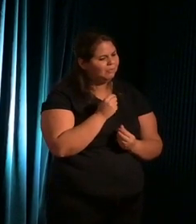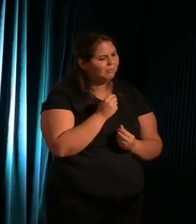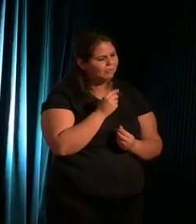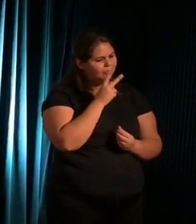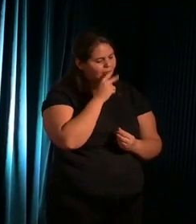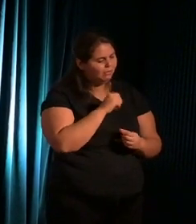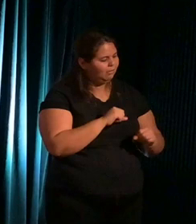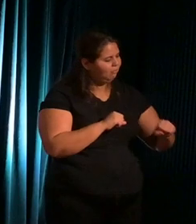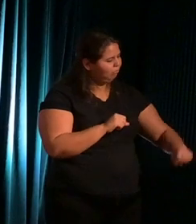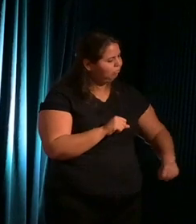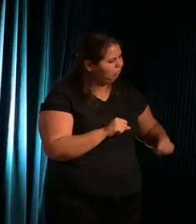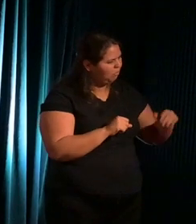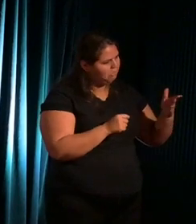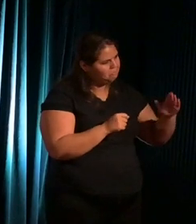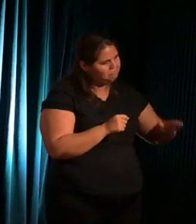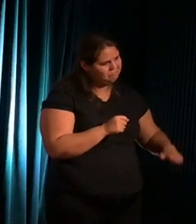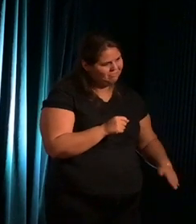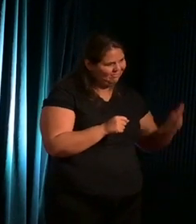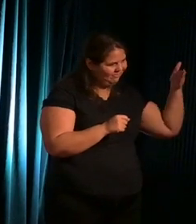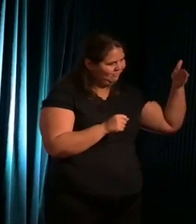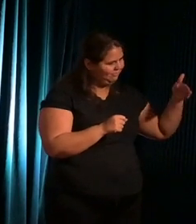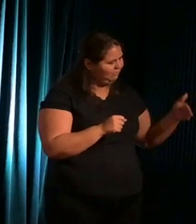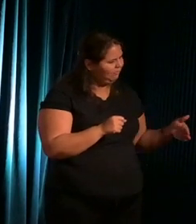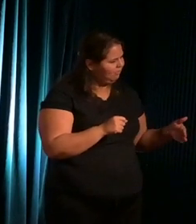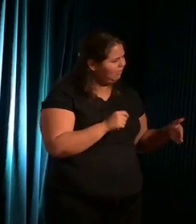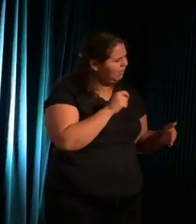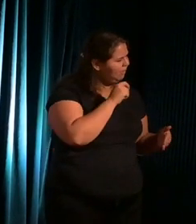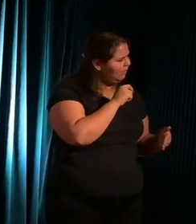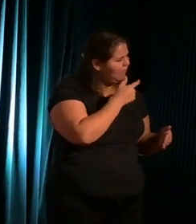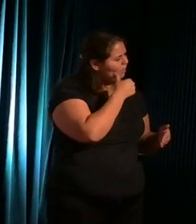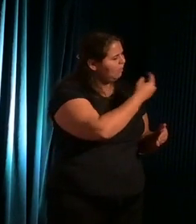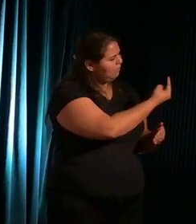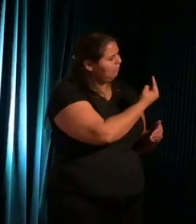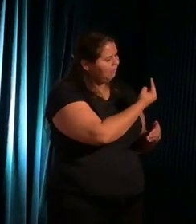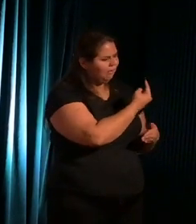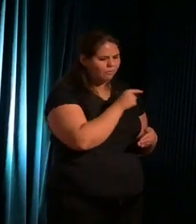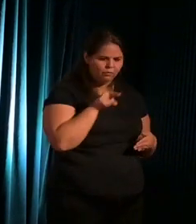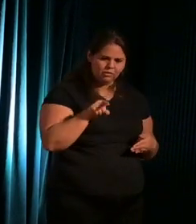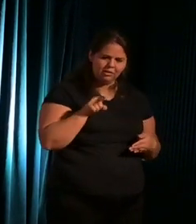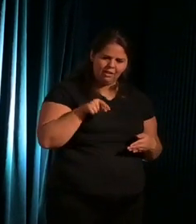baixei o vidro. Oi, você não é o Walter Firmo?